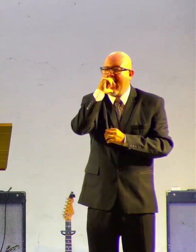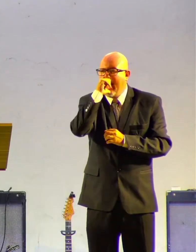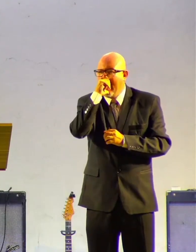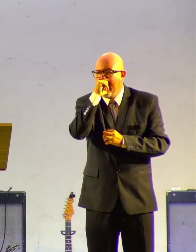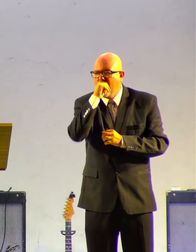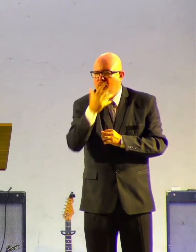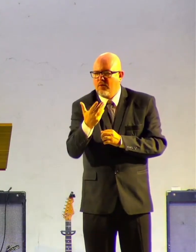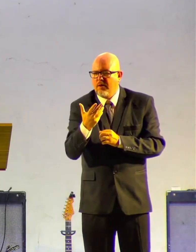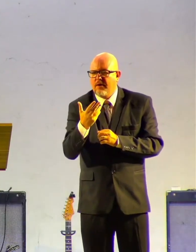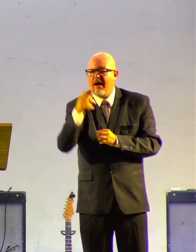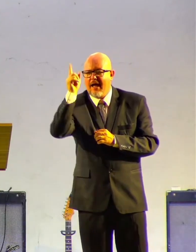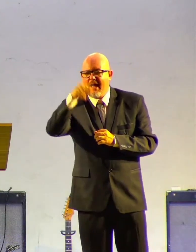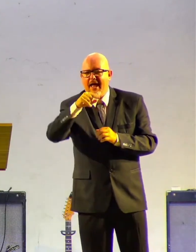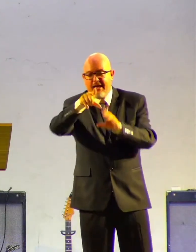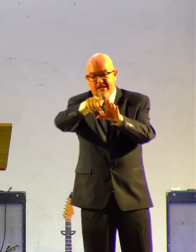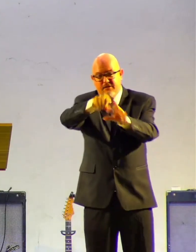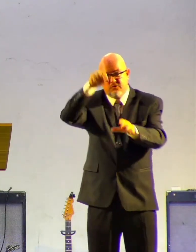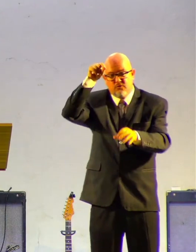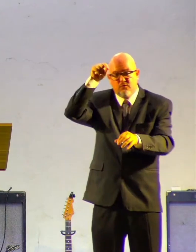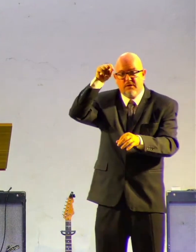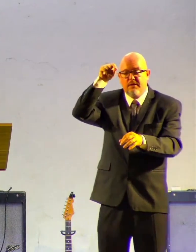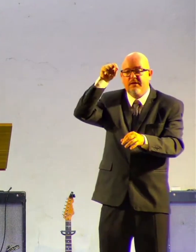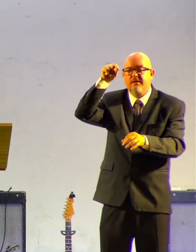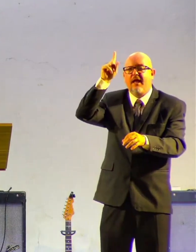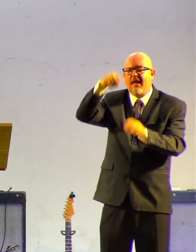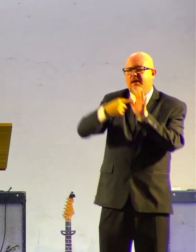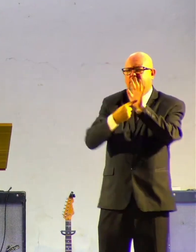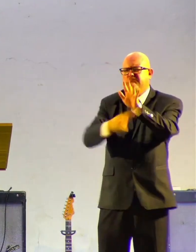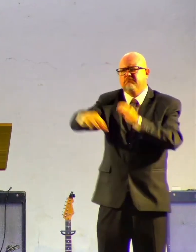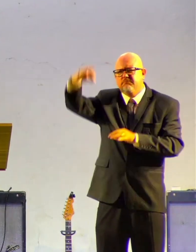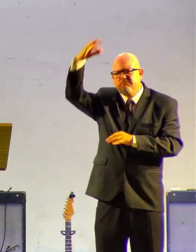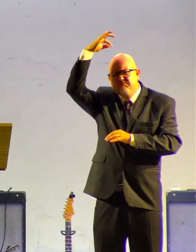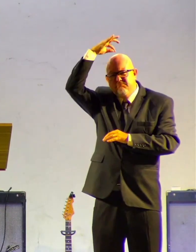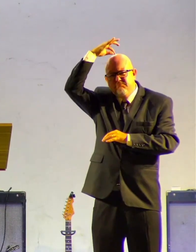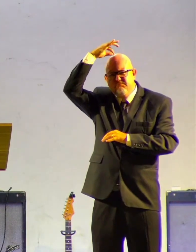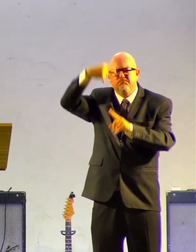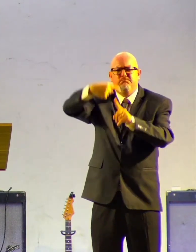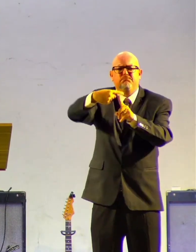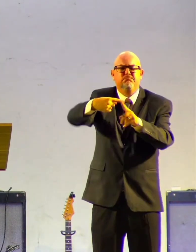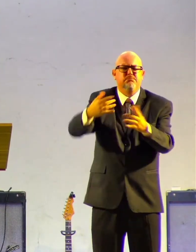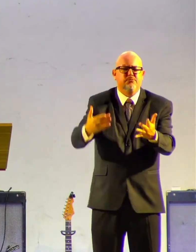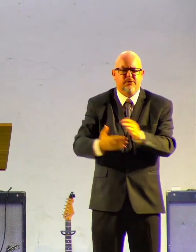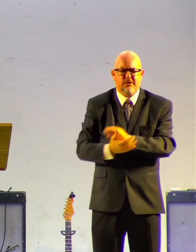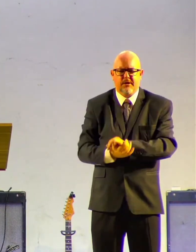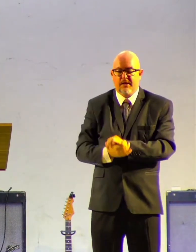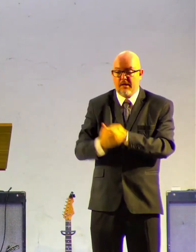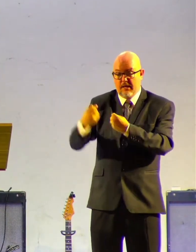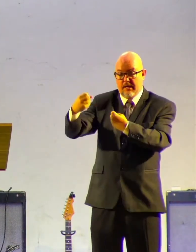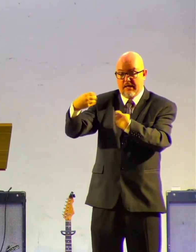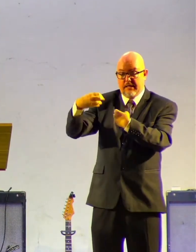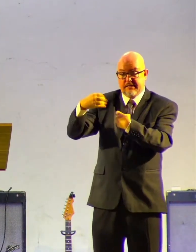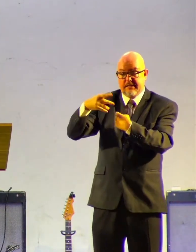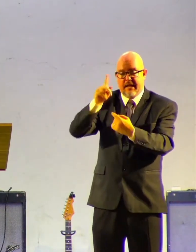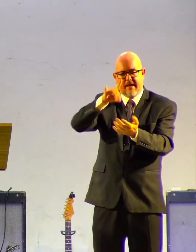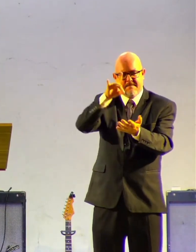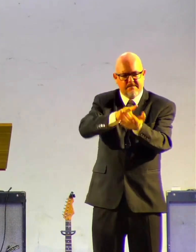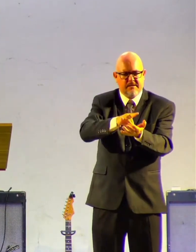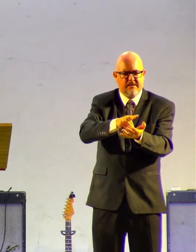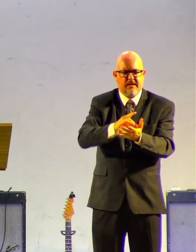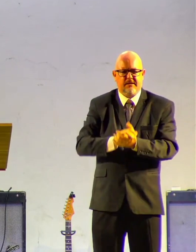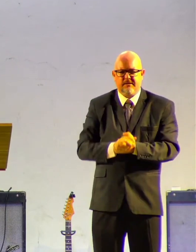água é escolhida como símbolo do Espírito Santo? Para nos ensinar algumas